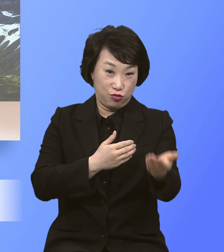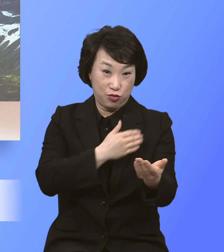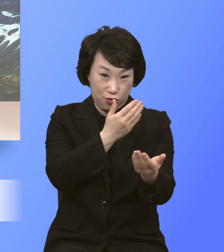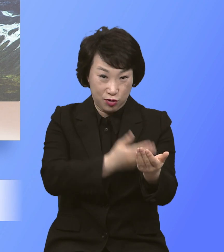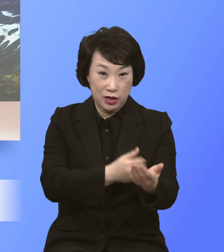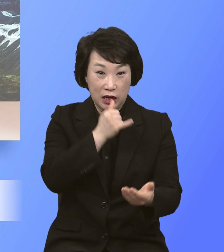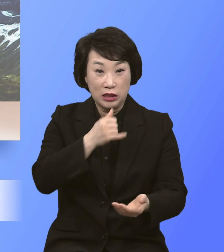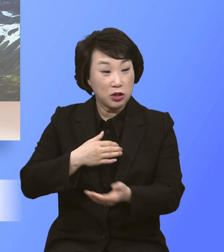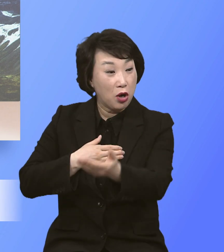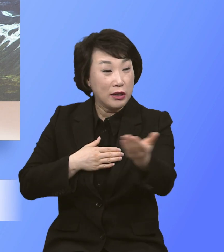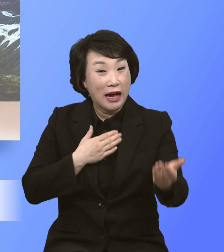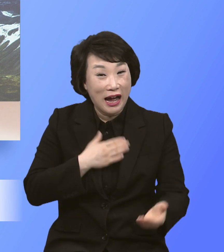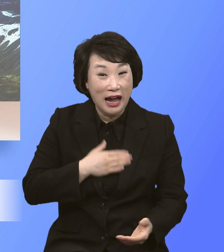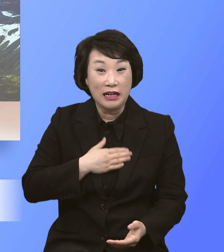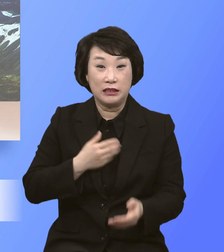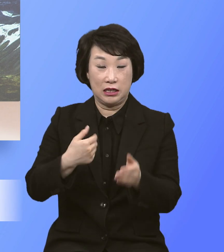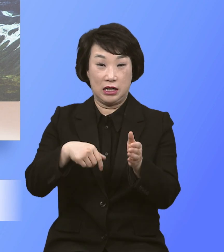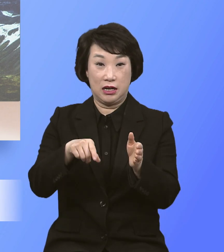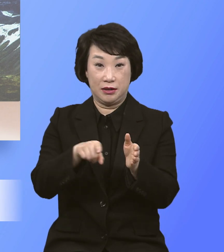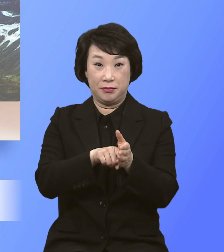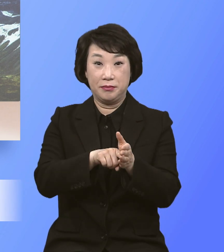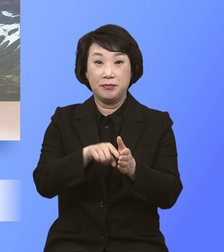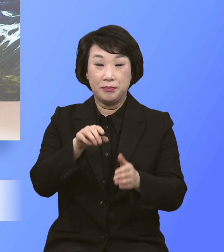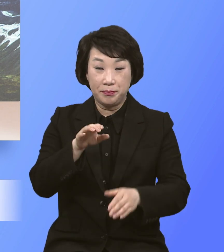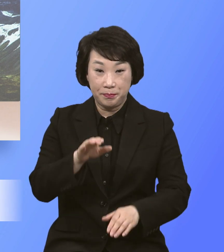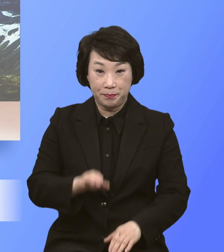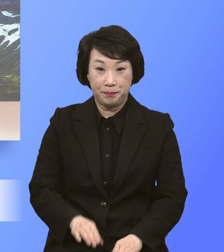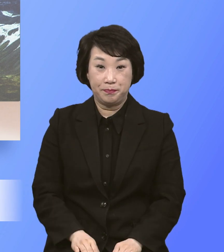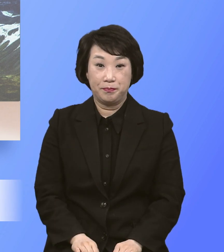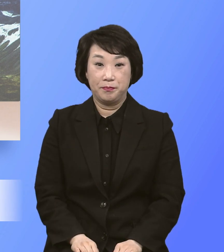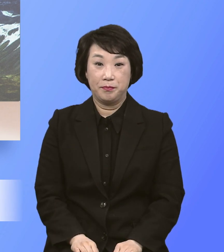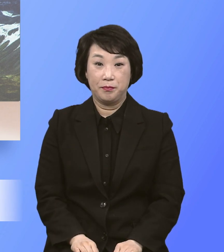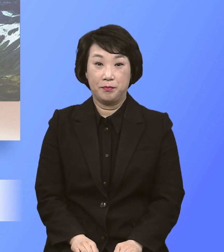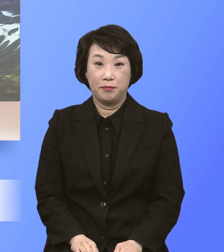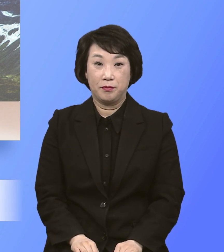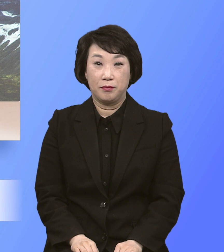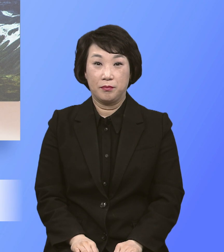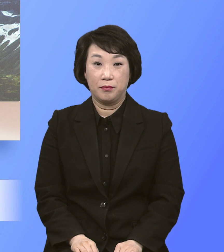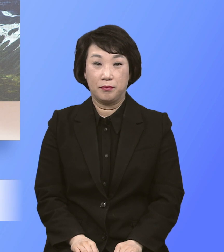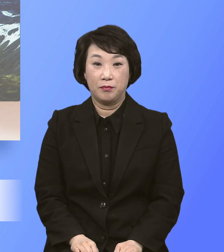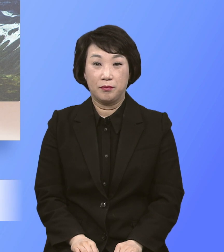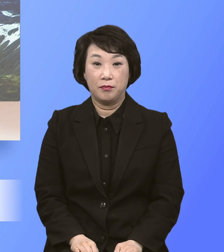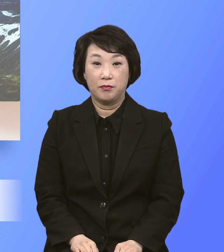권세가 있는 줄을 너희로 알게 하려 하노라 하시고,